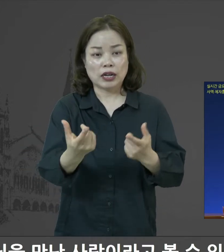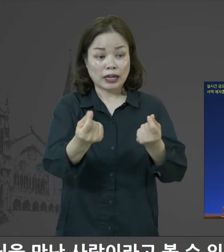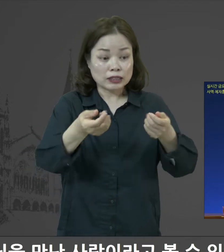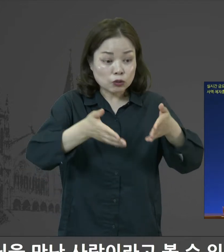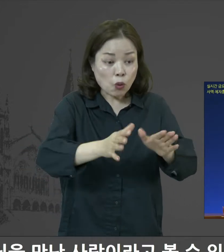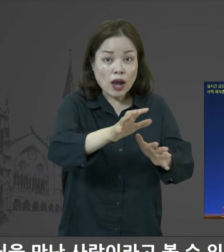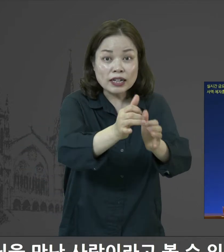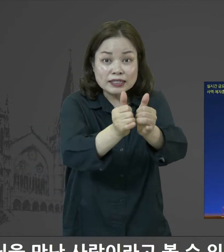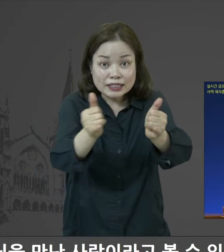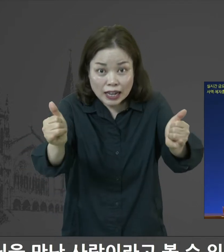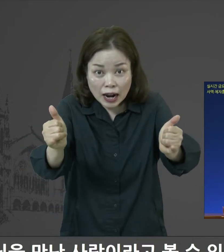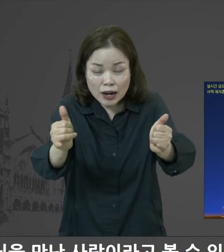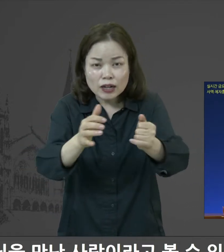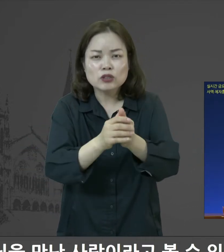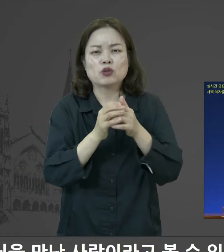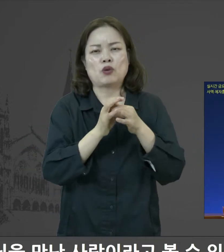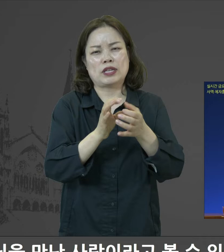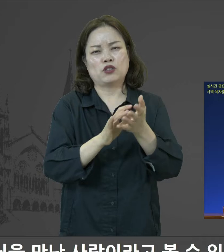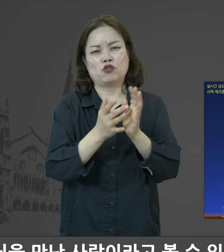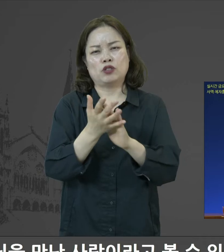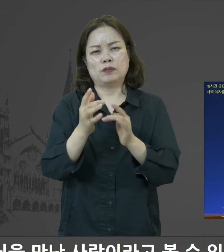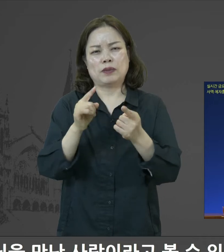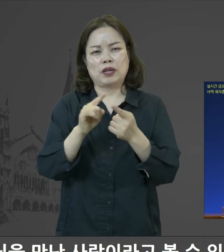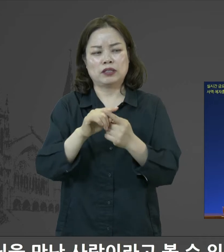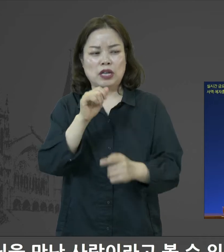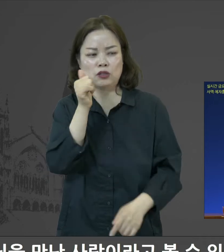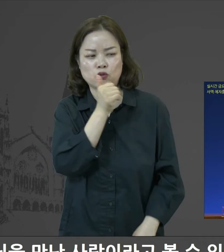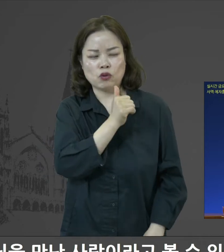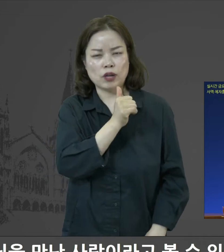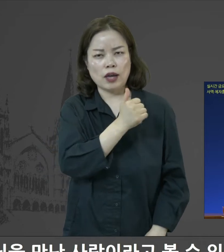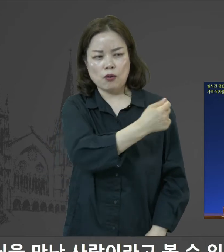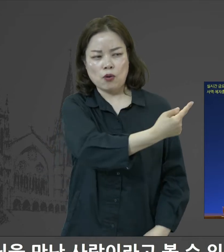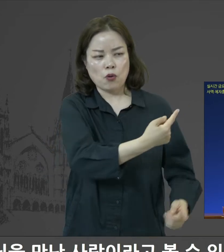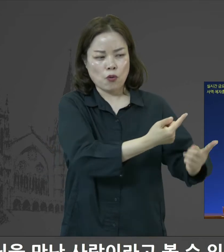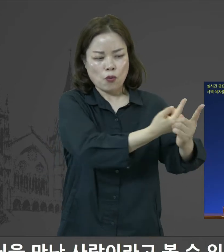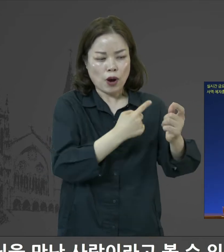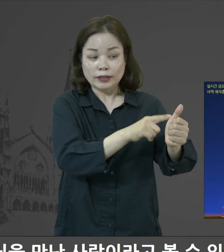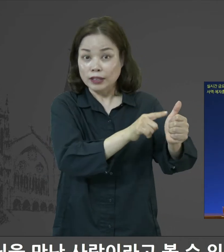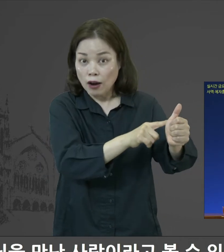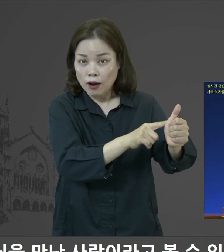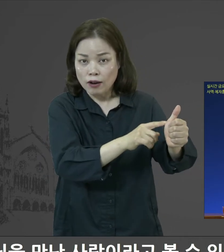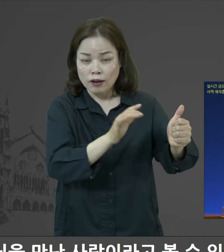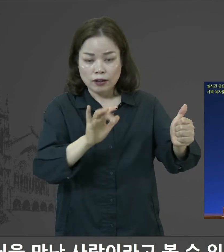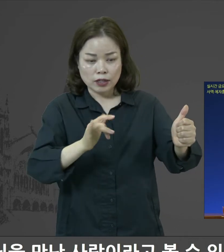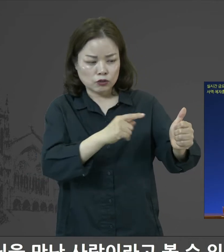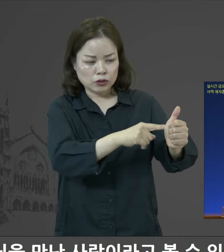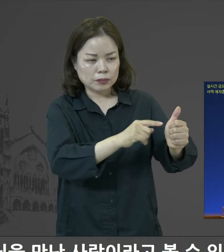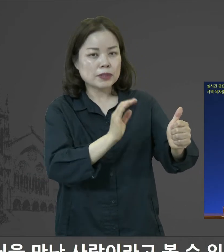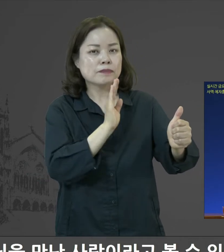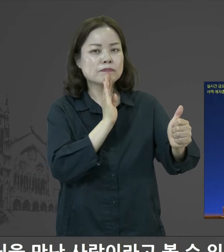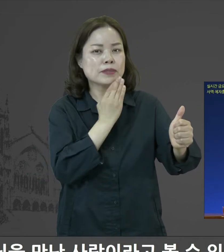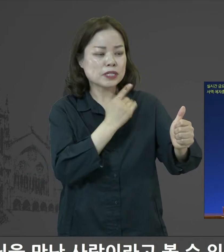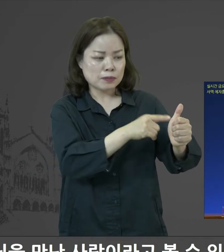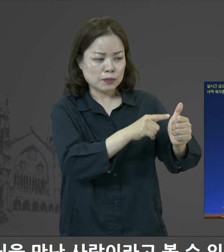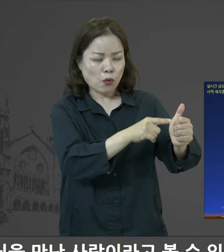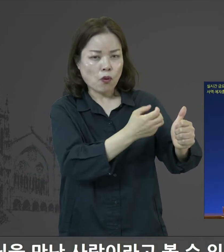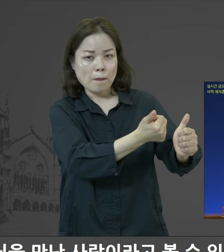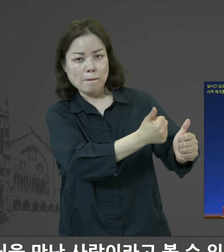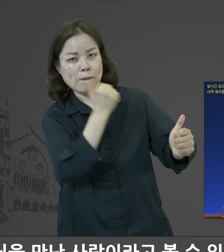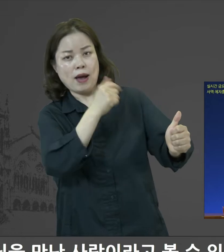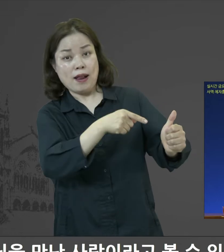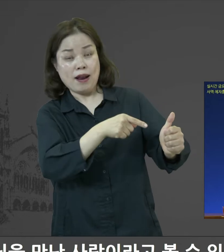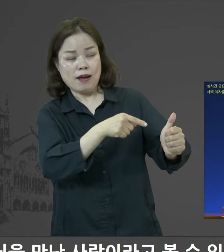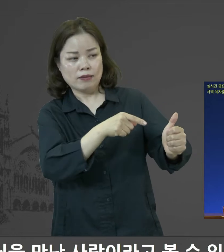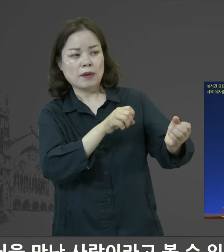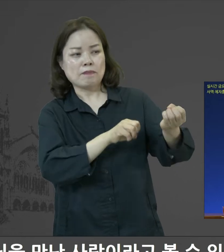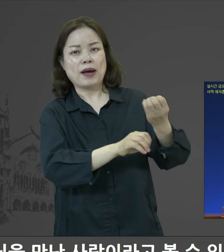사람이었고, 안드레와 베드로를 통해서 예수님 앞으로 소개받아 나왔고, 예수님께서 나를 따르라 하는 이 말에 빌립이